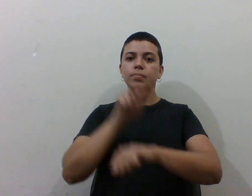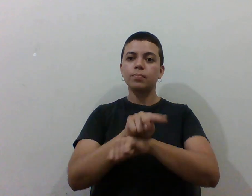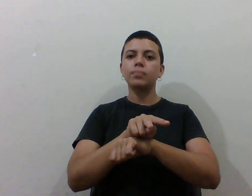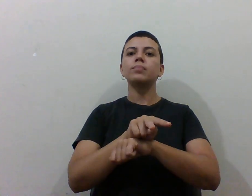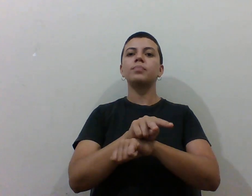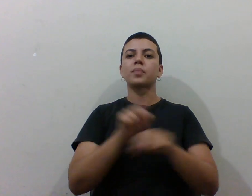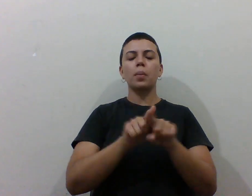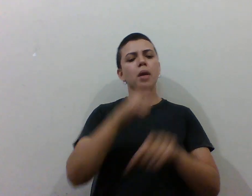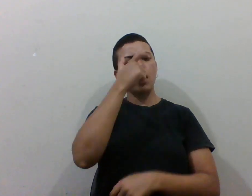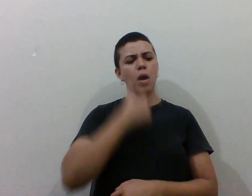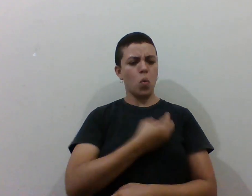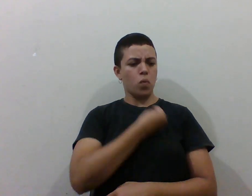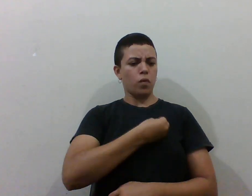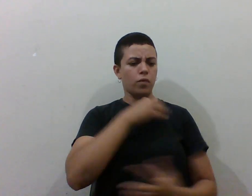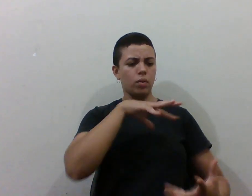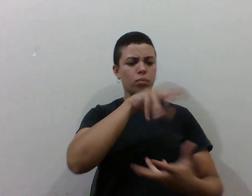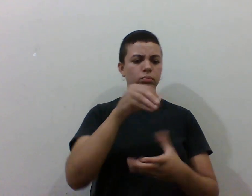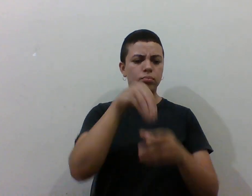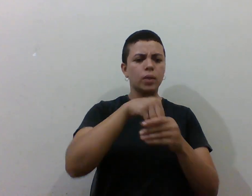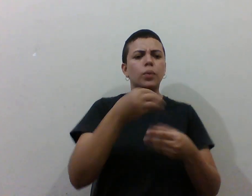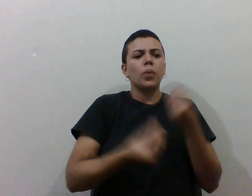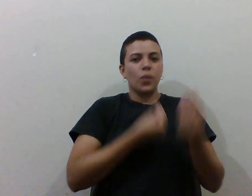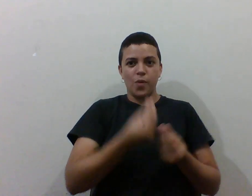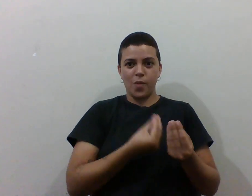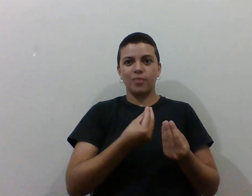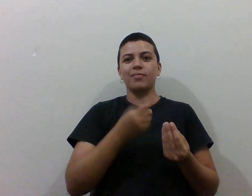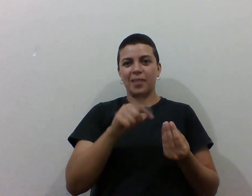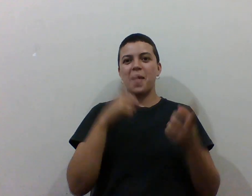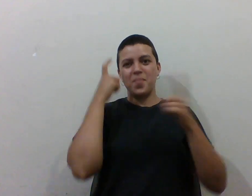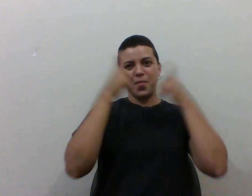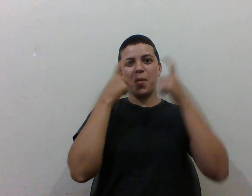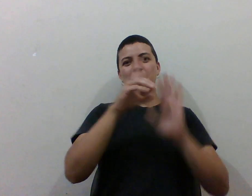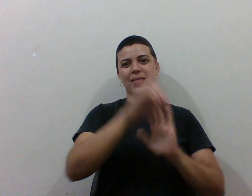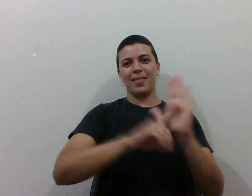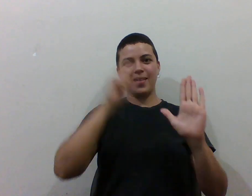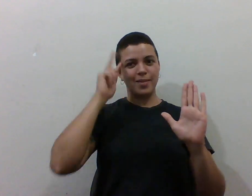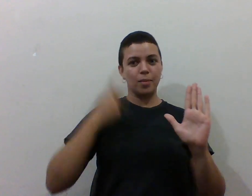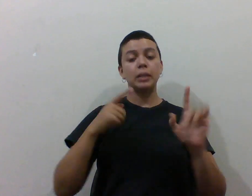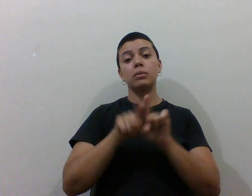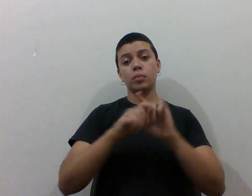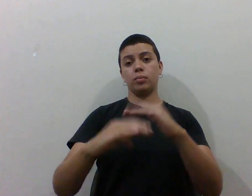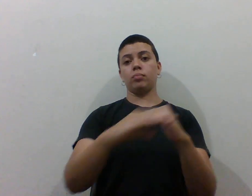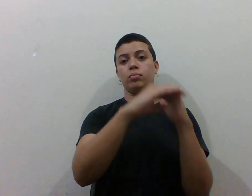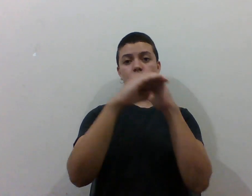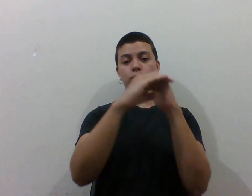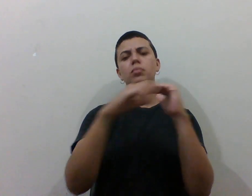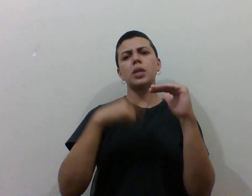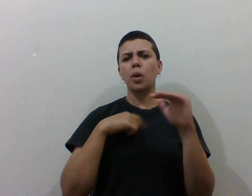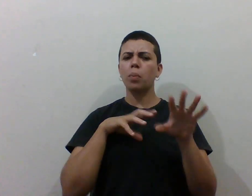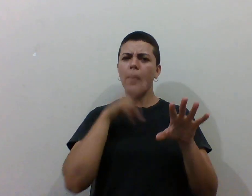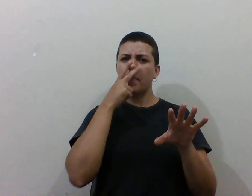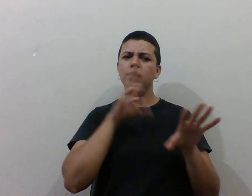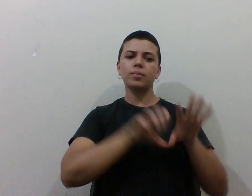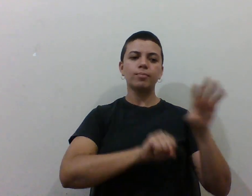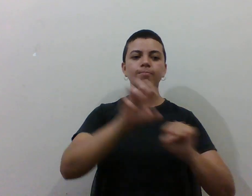existir diante do mundo é esse preocupado com direitos humanos e com questões de equidade então eu fui me envolvendo com isso e isso obviamente